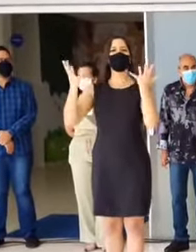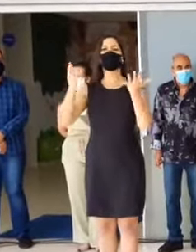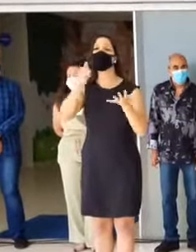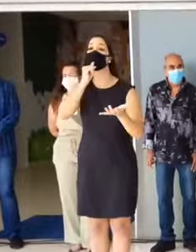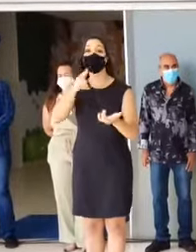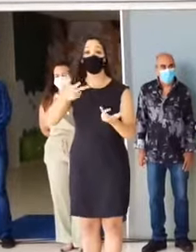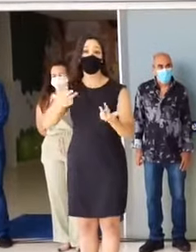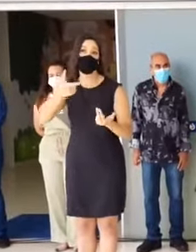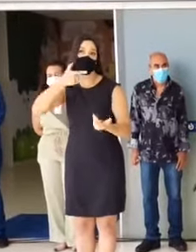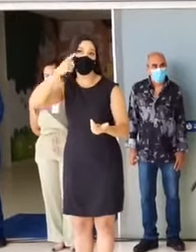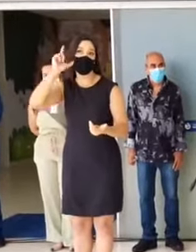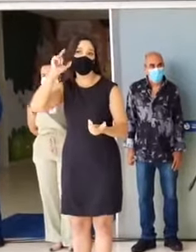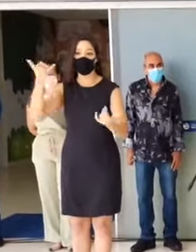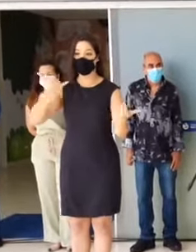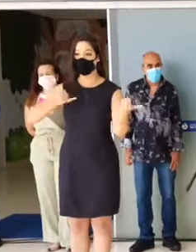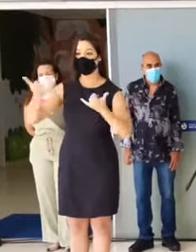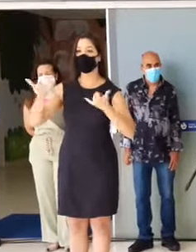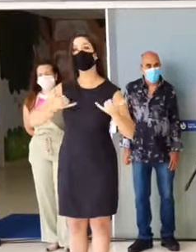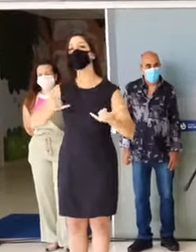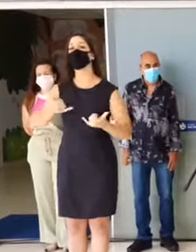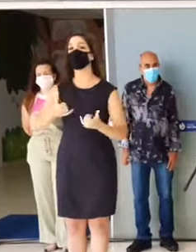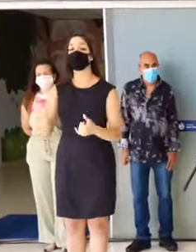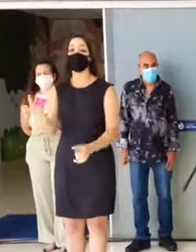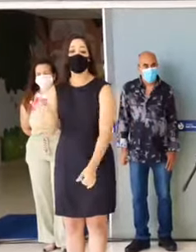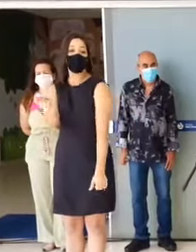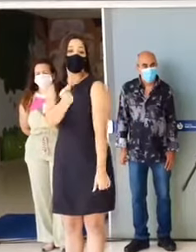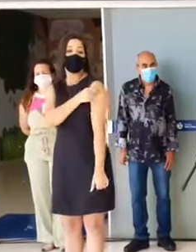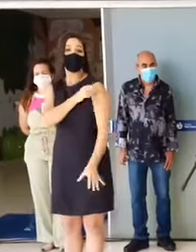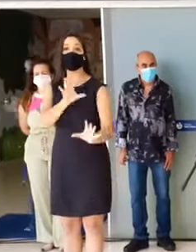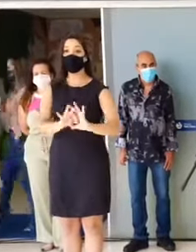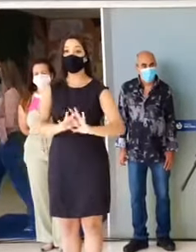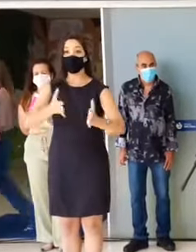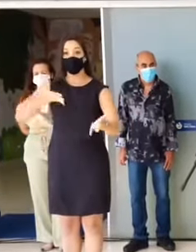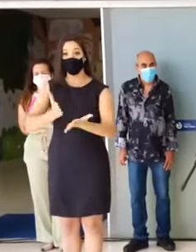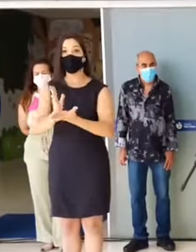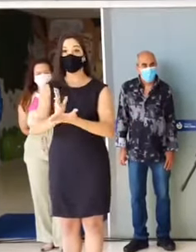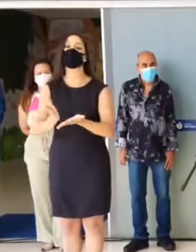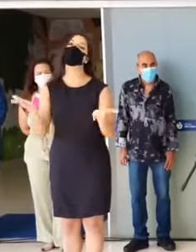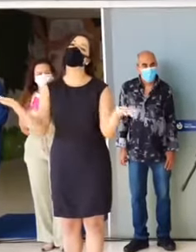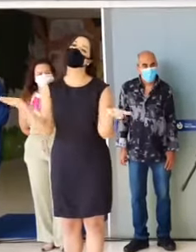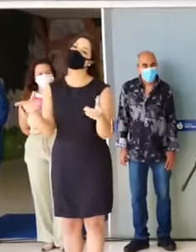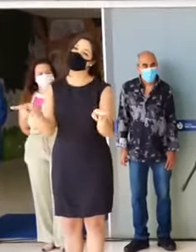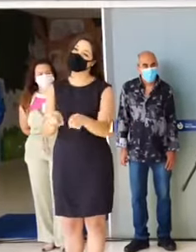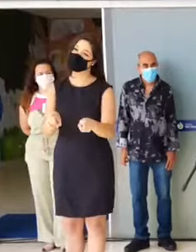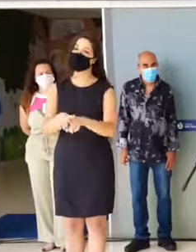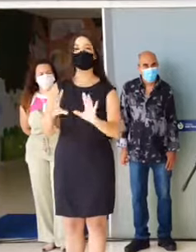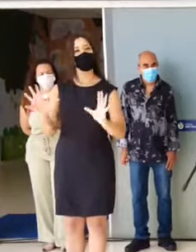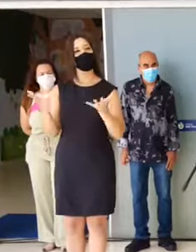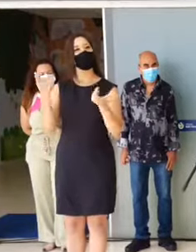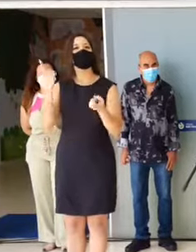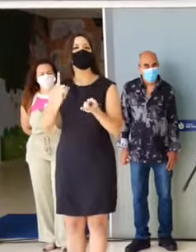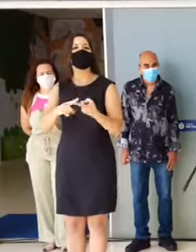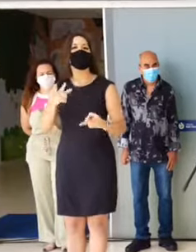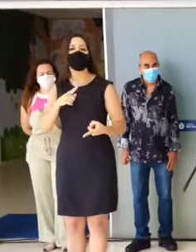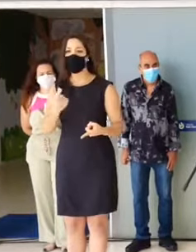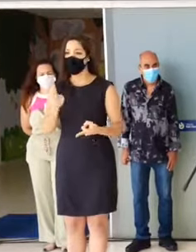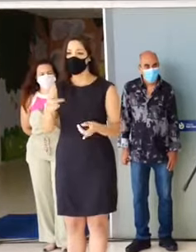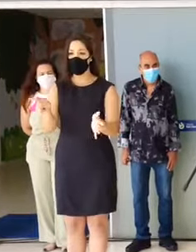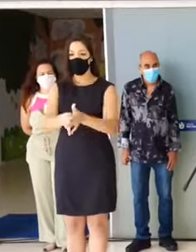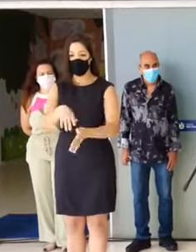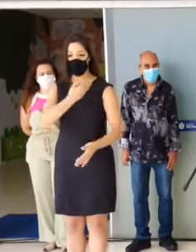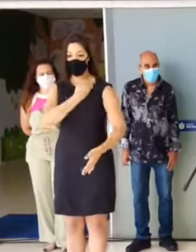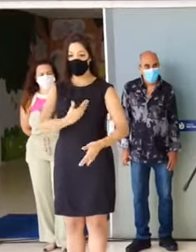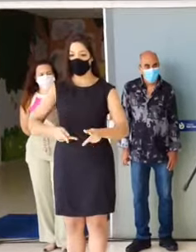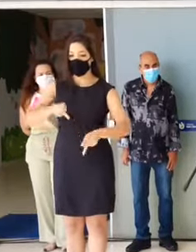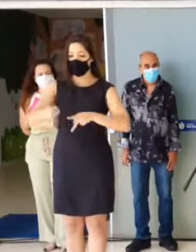ontem, com a notícia da aprovação da vacina. Hoje também é um dia de festa porque nós vemos o recurso público aplicado